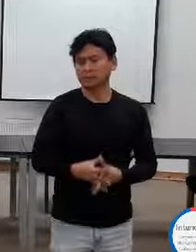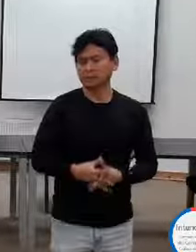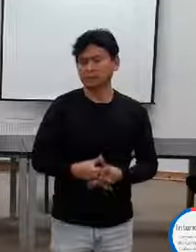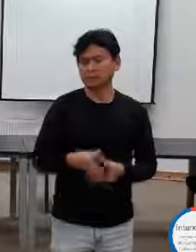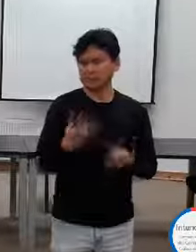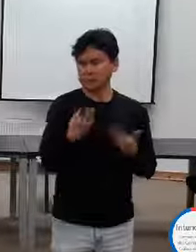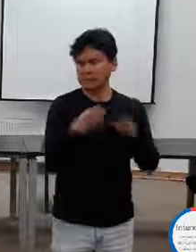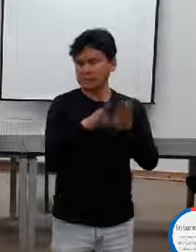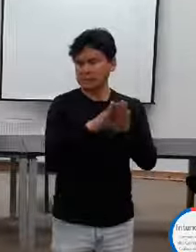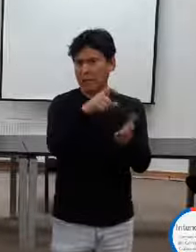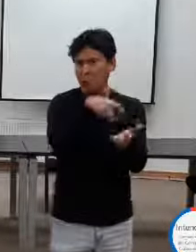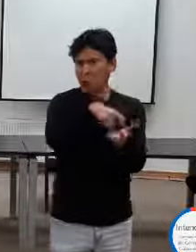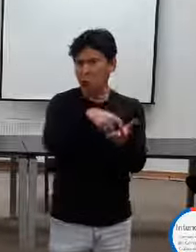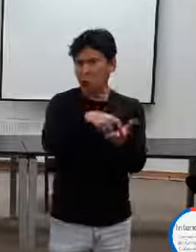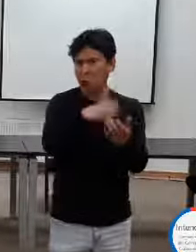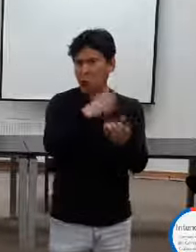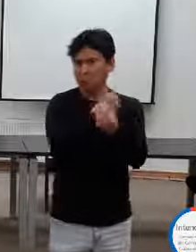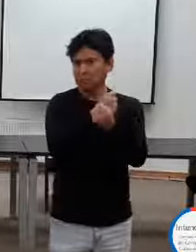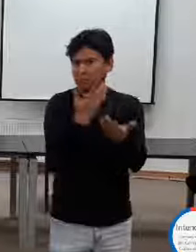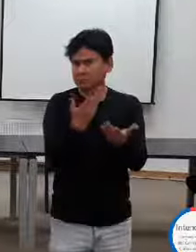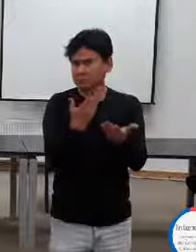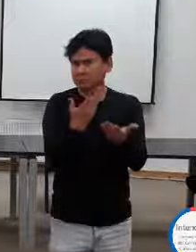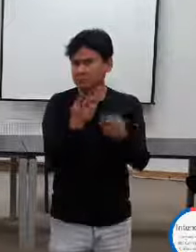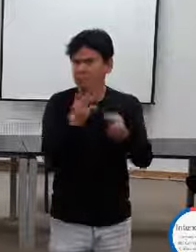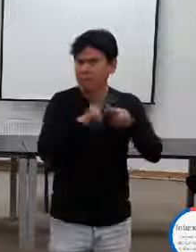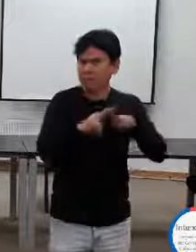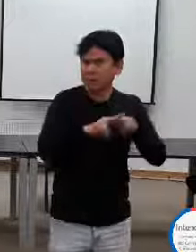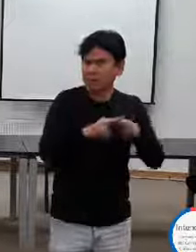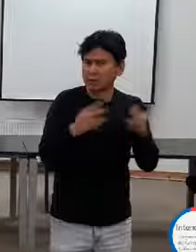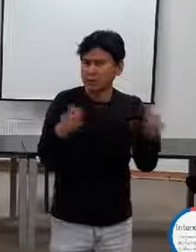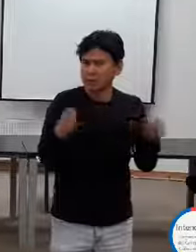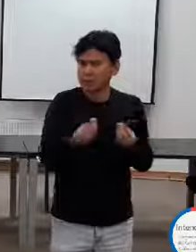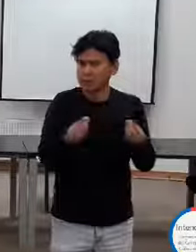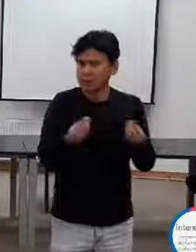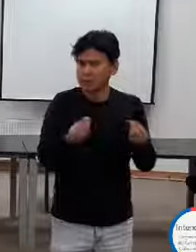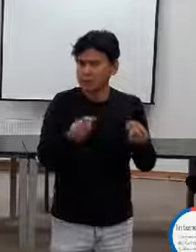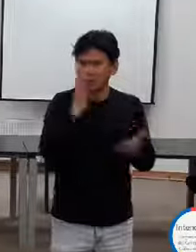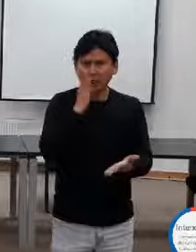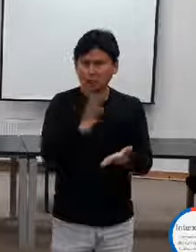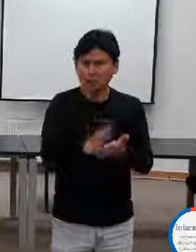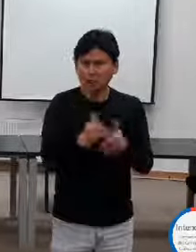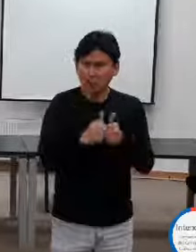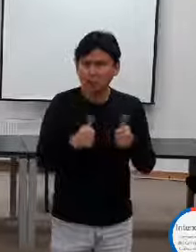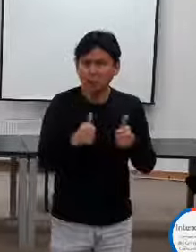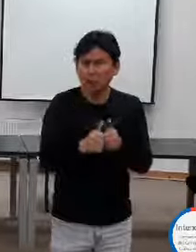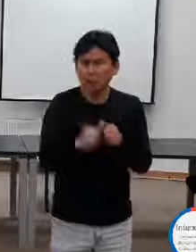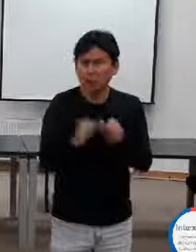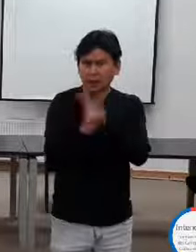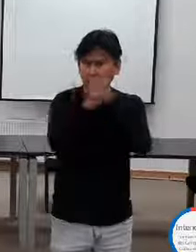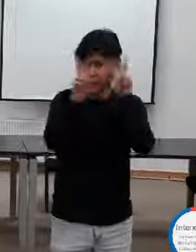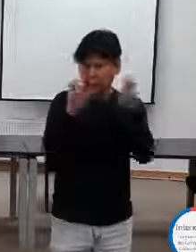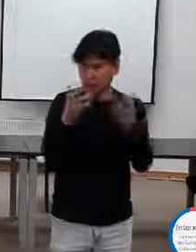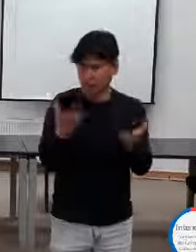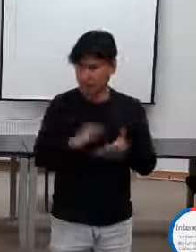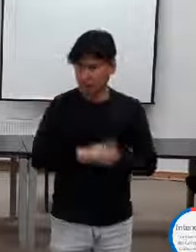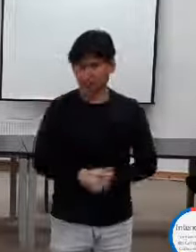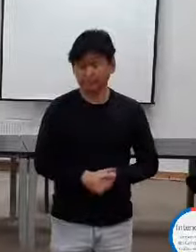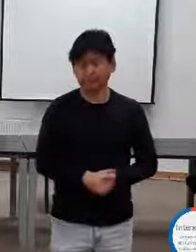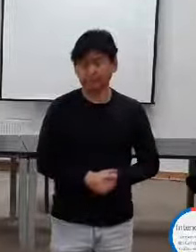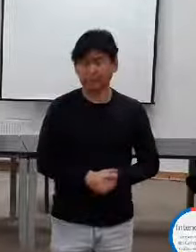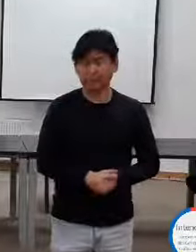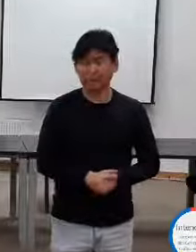aquello? ¿Se va a cerrar la comisaría en este caso? ¿Va a haber alguna decisión por parte de la autoridad sanitaria para sanitizar, por ejemplo?